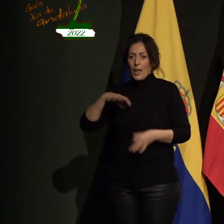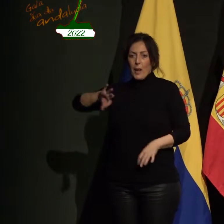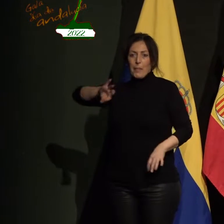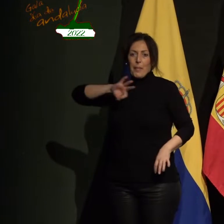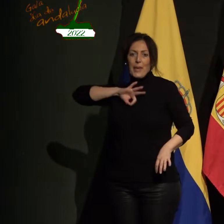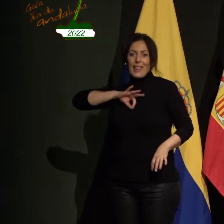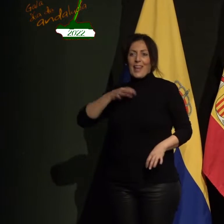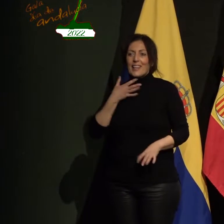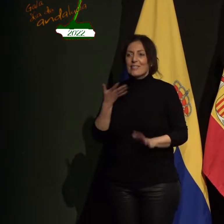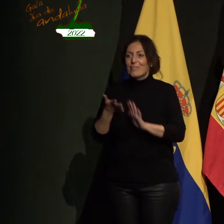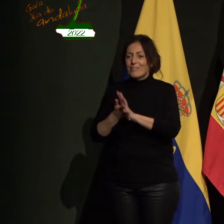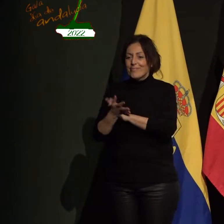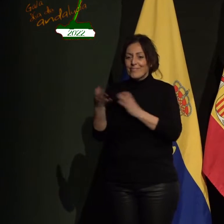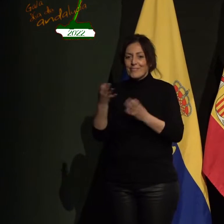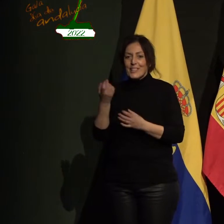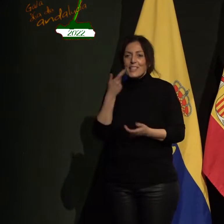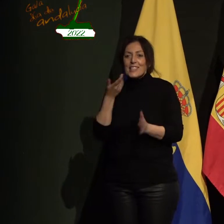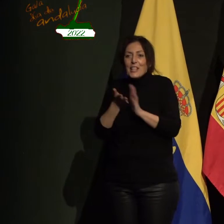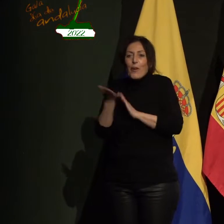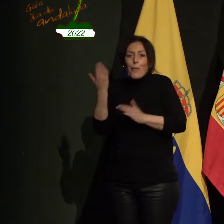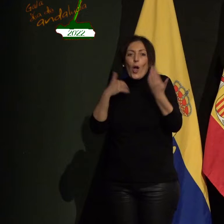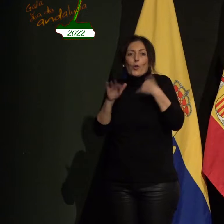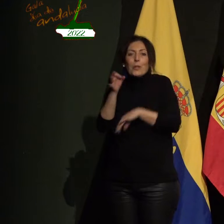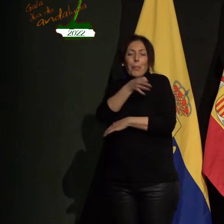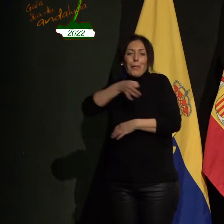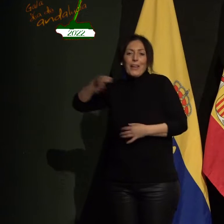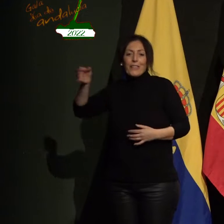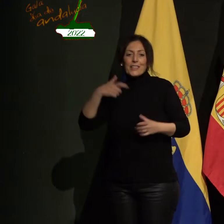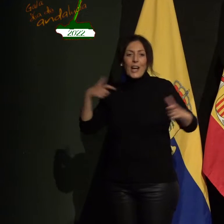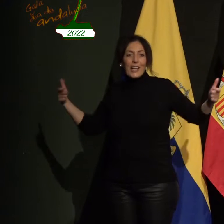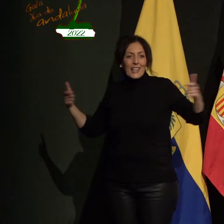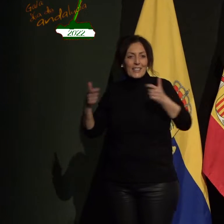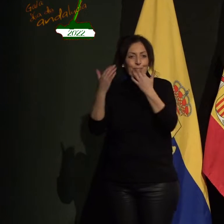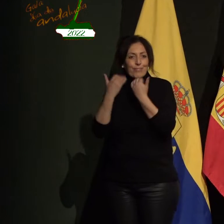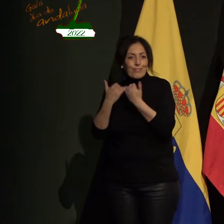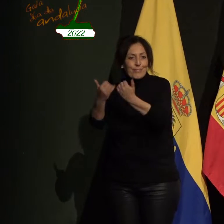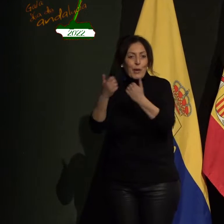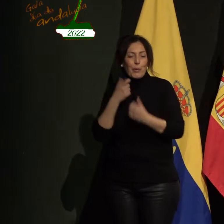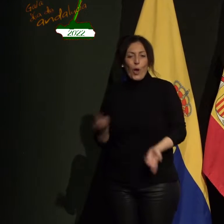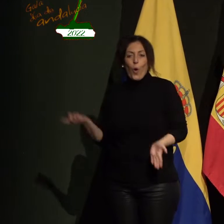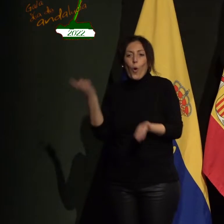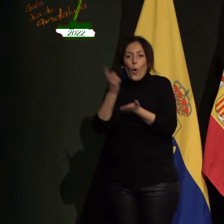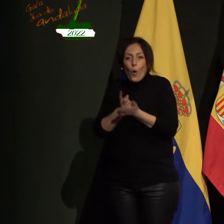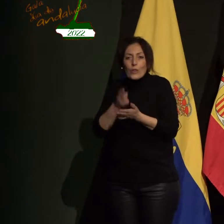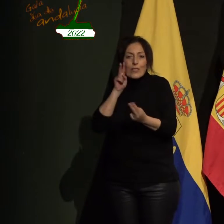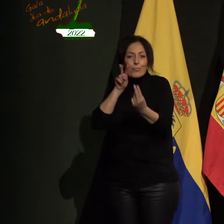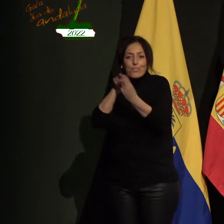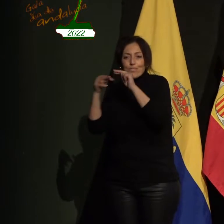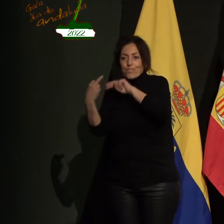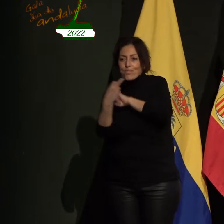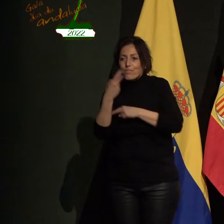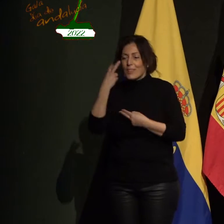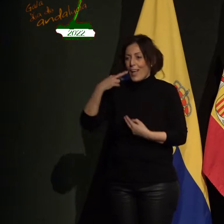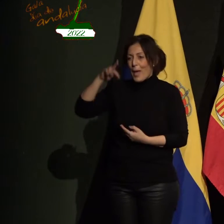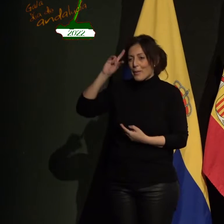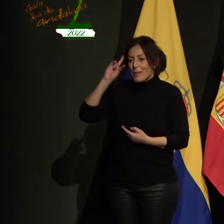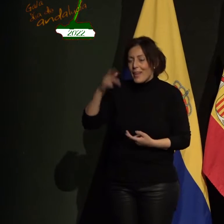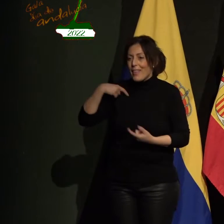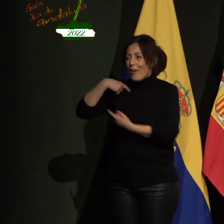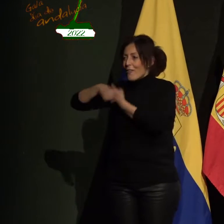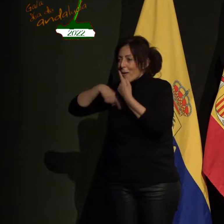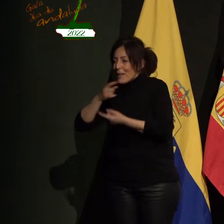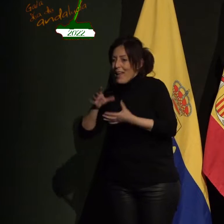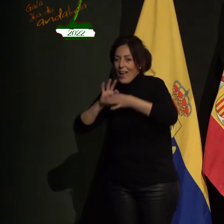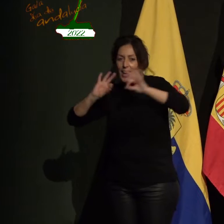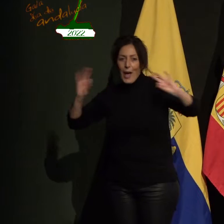unos reconocimientos que son la excusa perfecta para reunirnos, para reencontrarnos, para compartir experiencias, para que familiares y